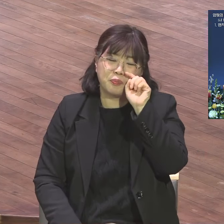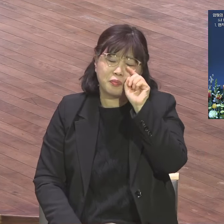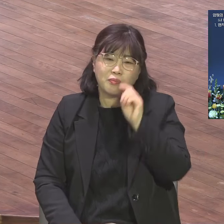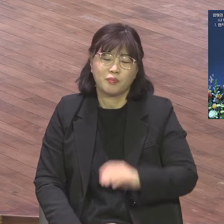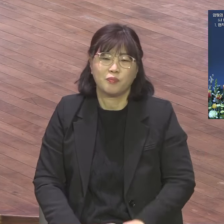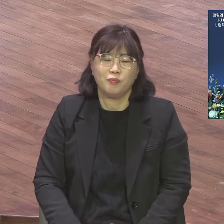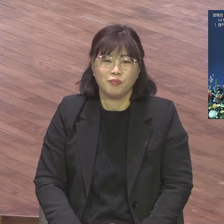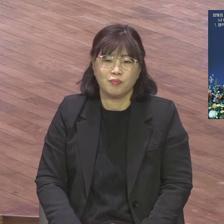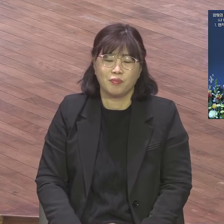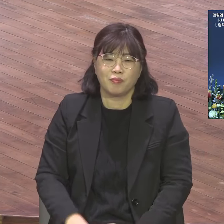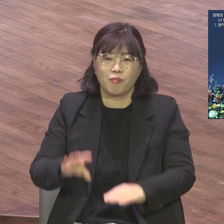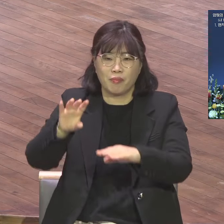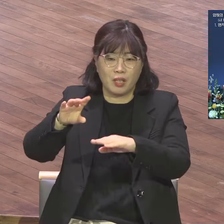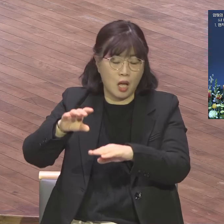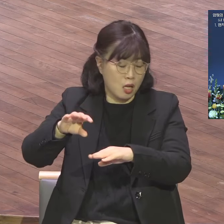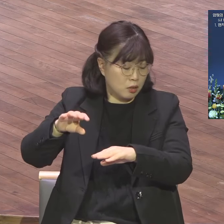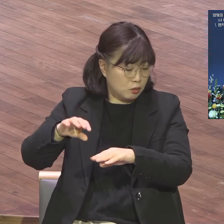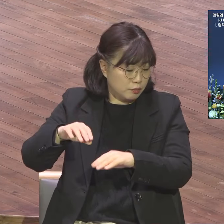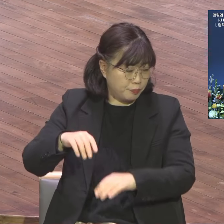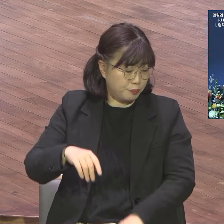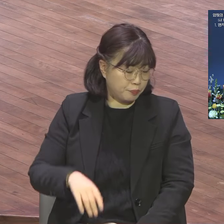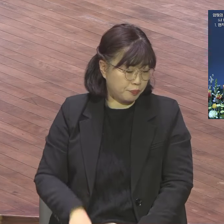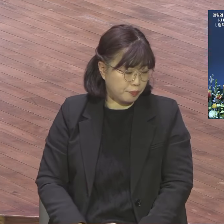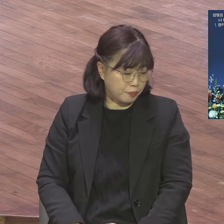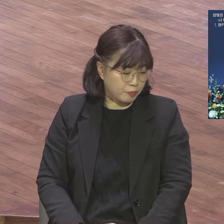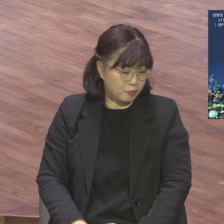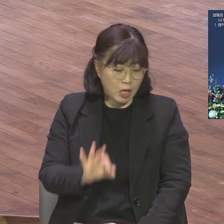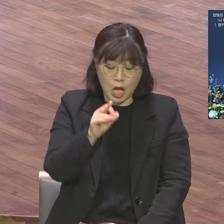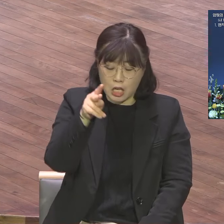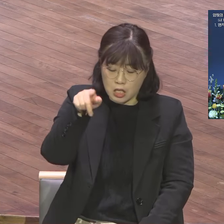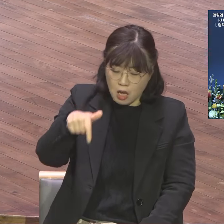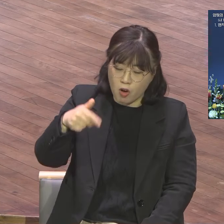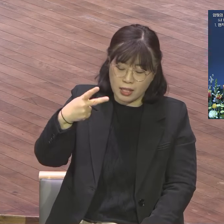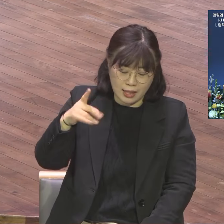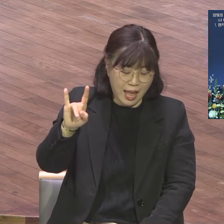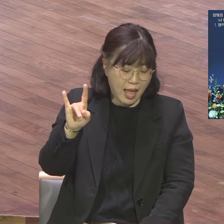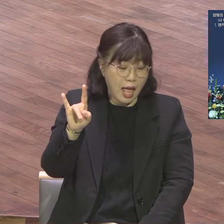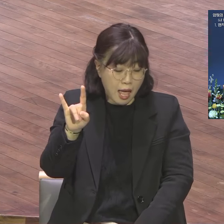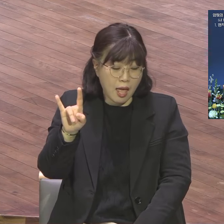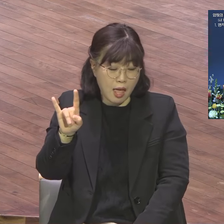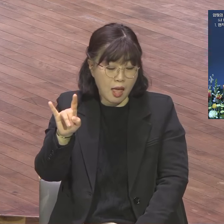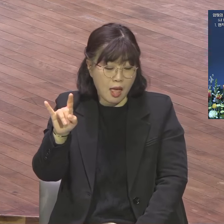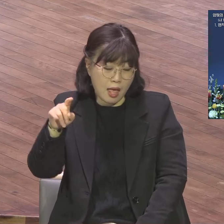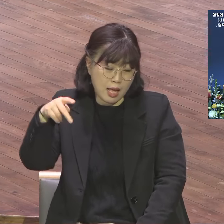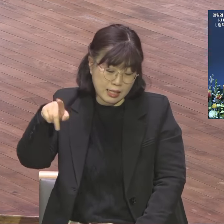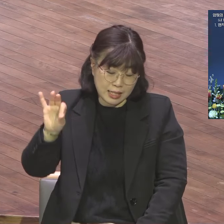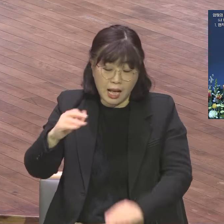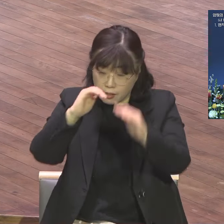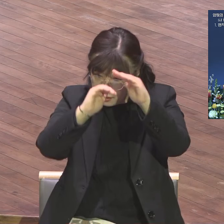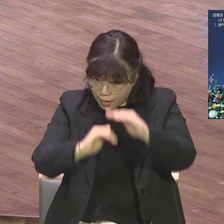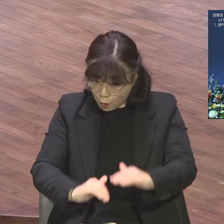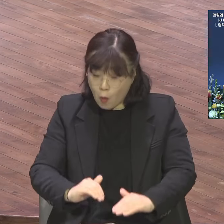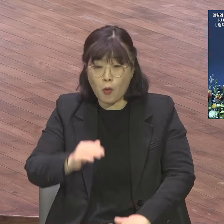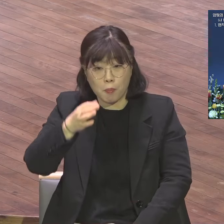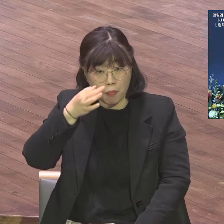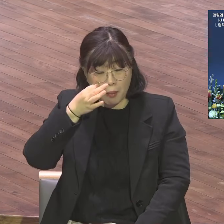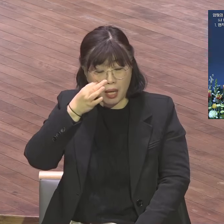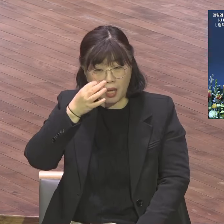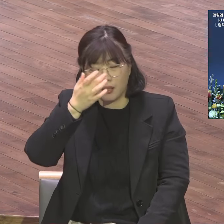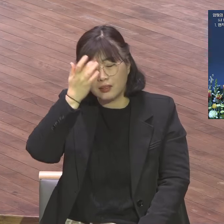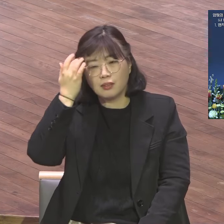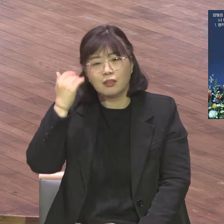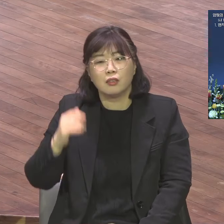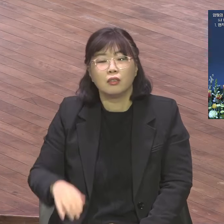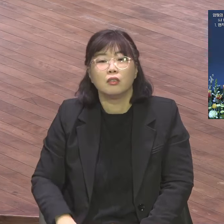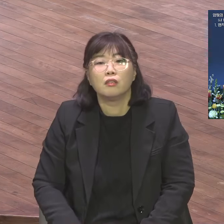역대하 20장에 보면 우시아 왕이 나옵니다. 우시아 왕은요 16세의 왕이 올라가지고 52년 왕 통치에서